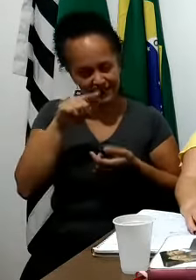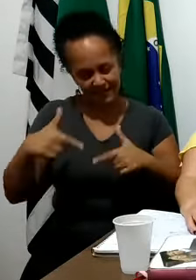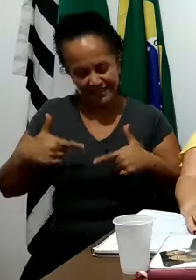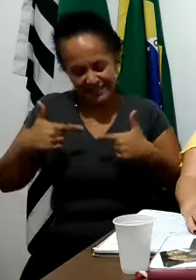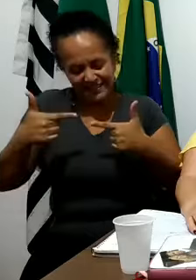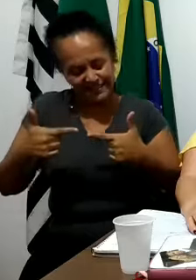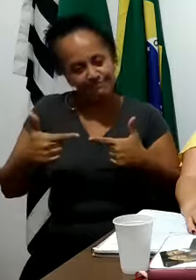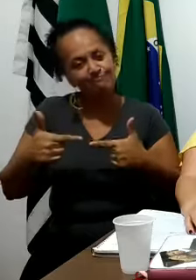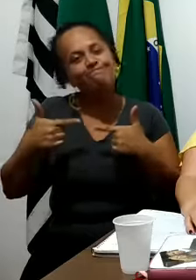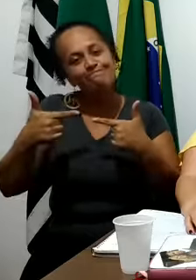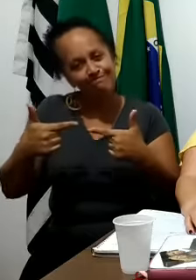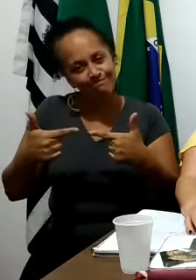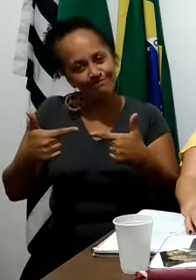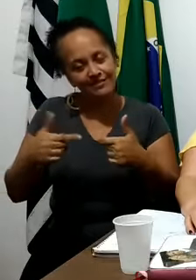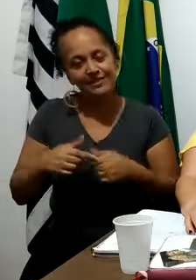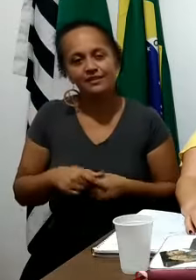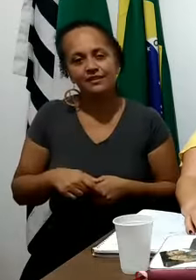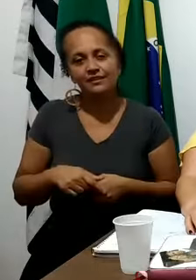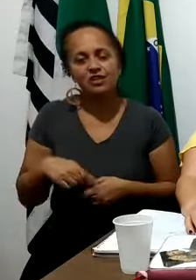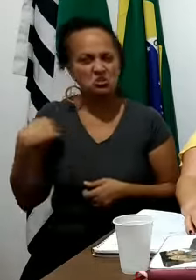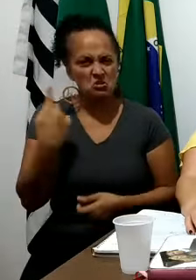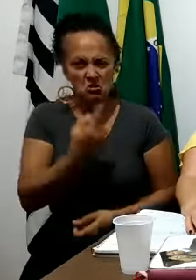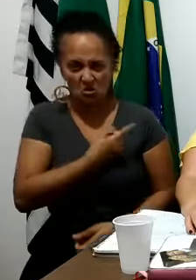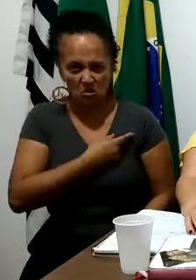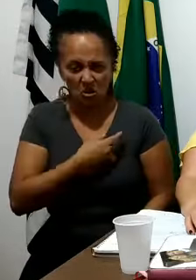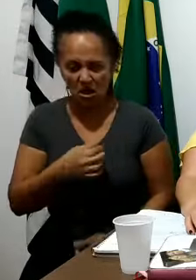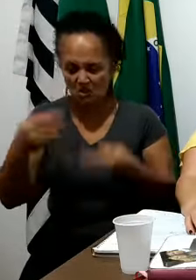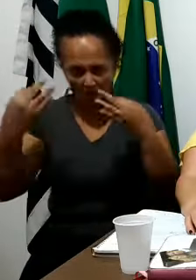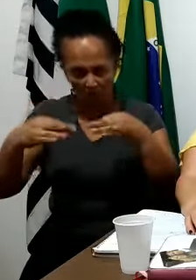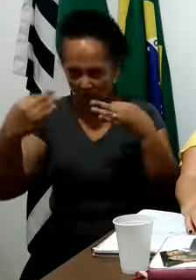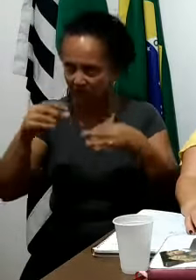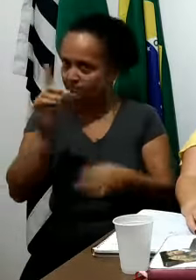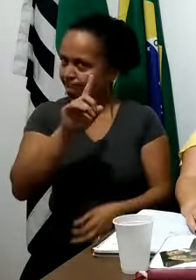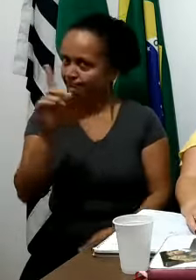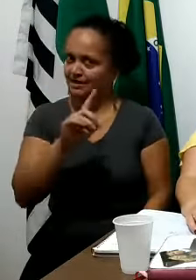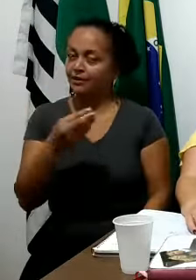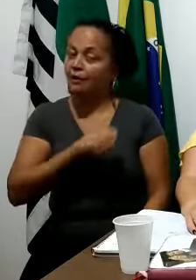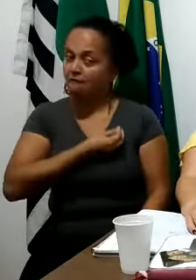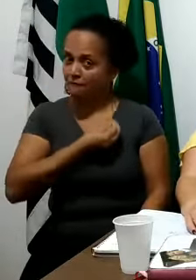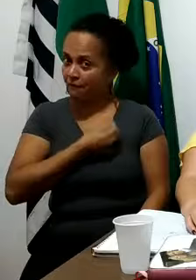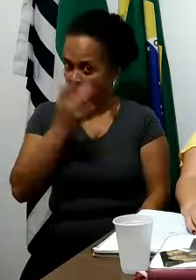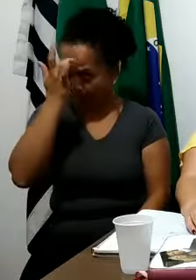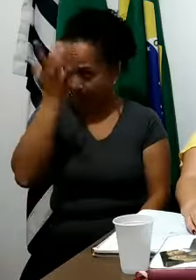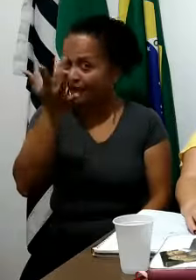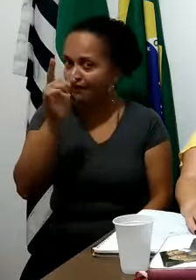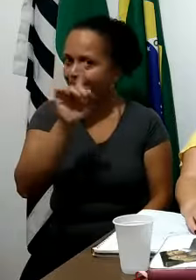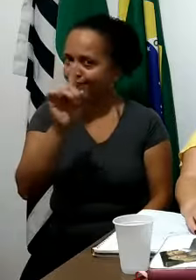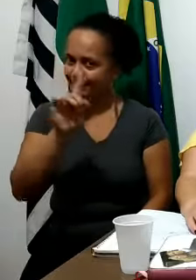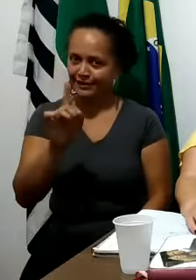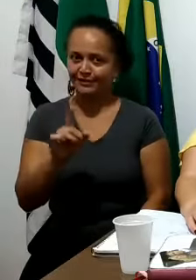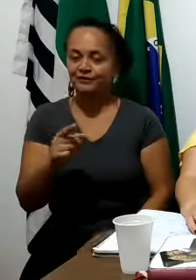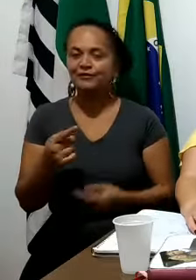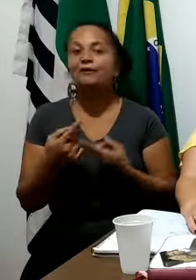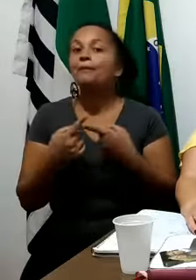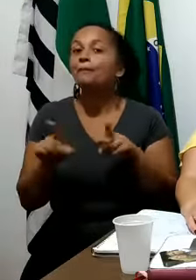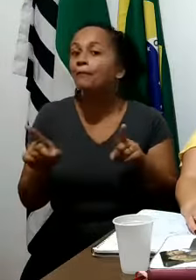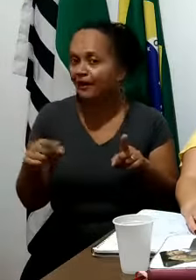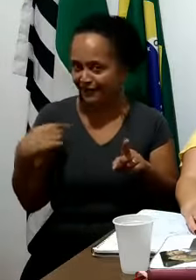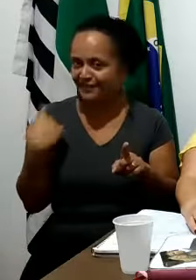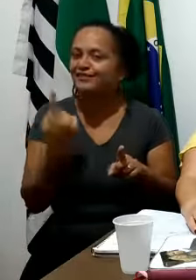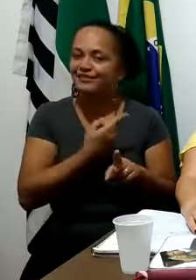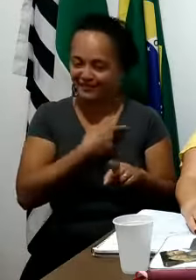Essa é a palavra. Ninguém é perfeito, a vida de ninguém é fácil aqui. Cada um tem sua luta, cada um tem a sua particularidade. Mas nós